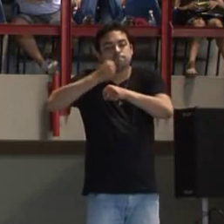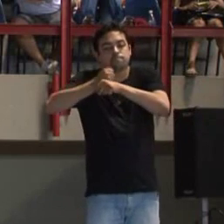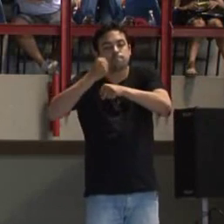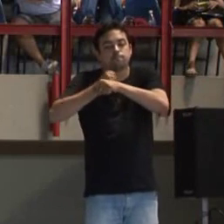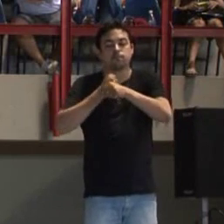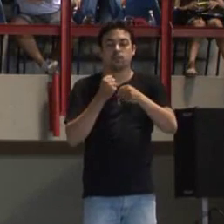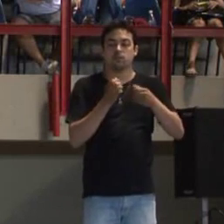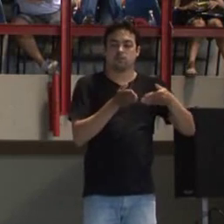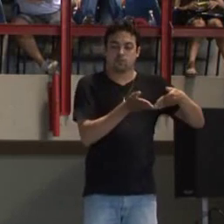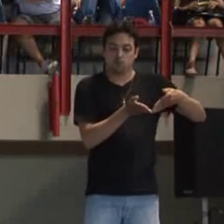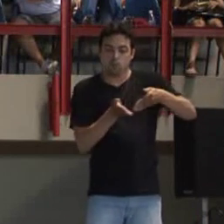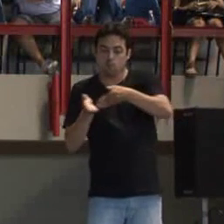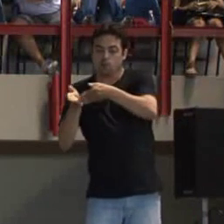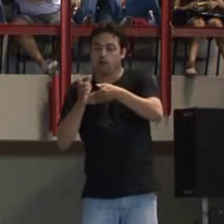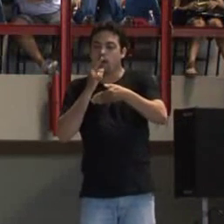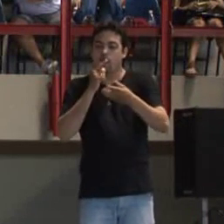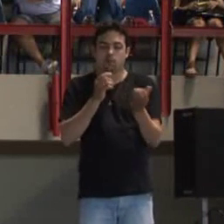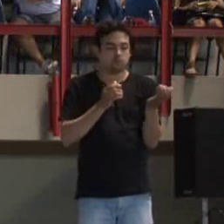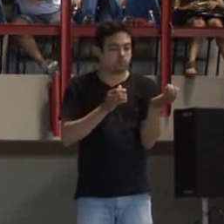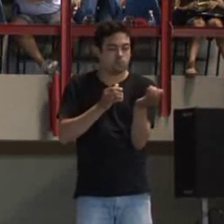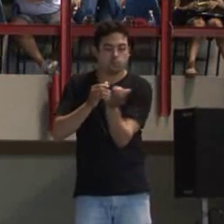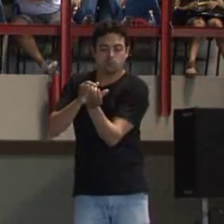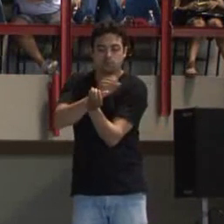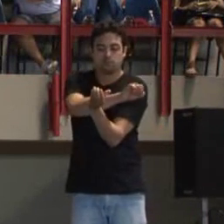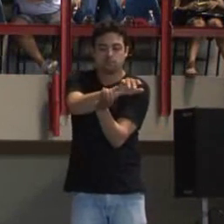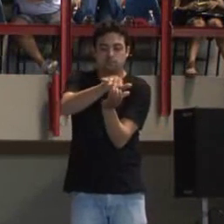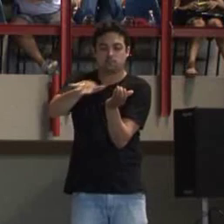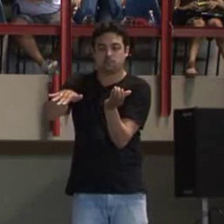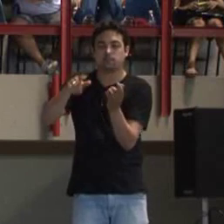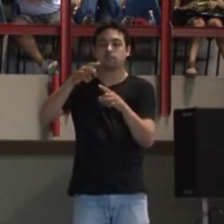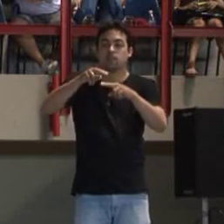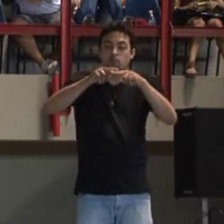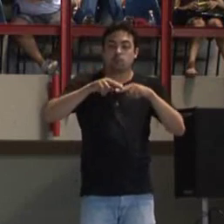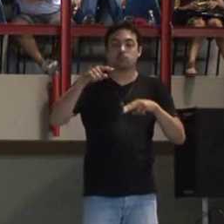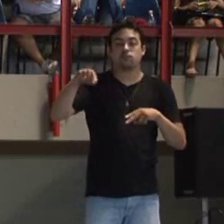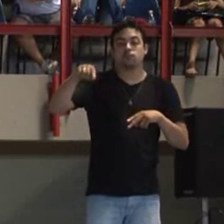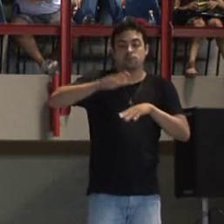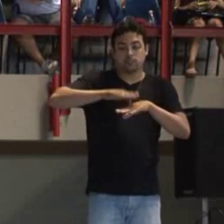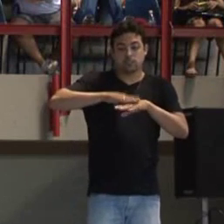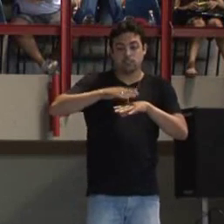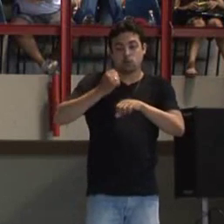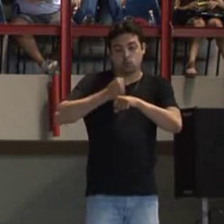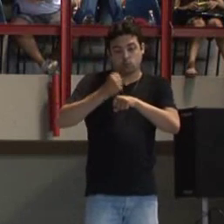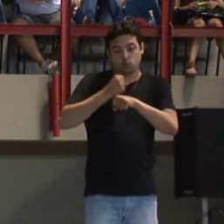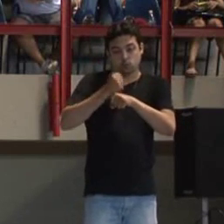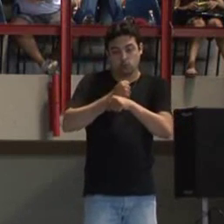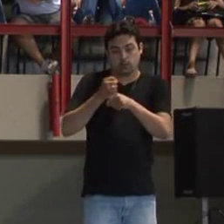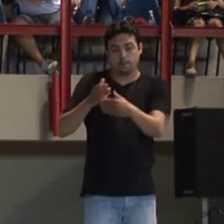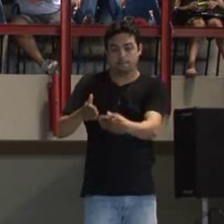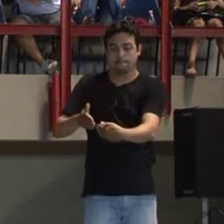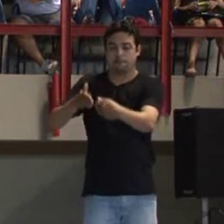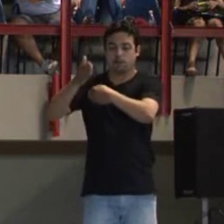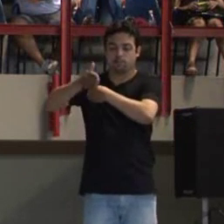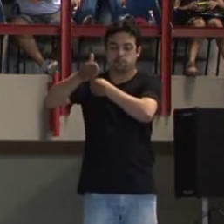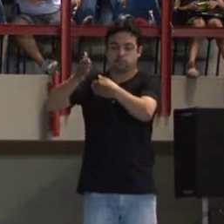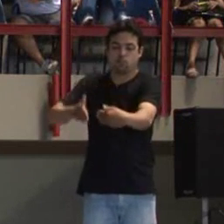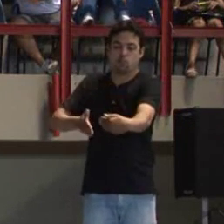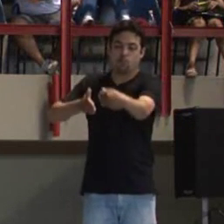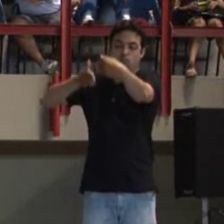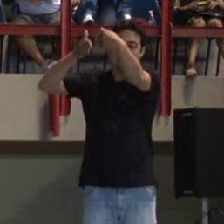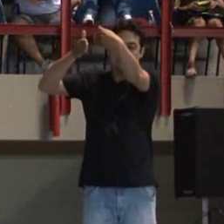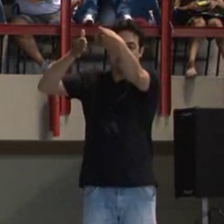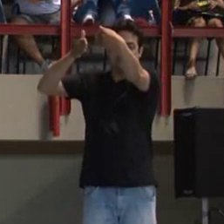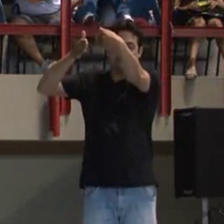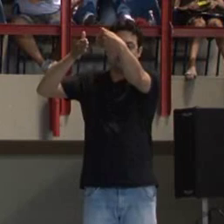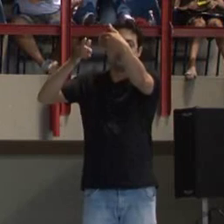irrigação. Primeira obra que tu tem que fazer, sabe qual é? Construir uma parede, para que quando o rio venha, não destrua tudo. Se